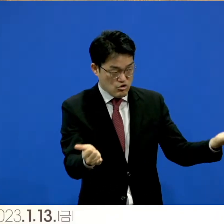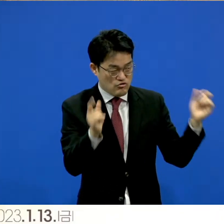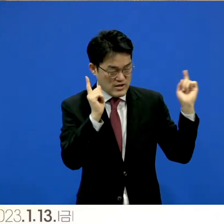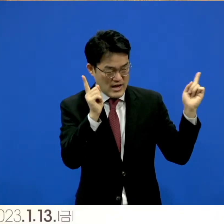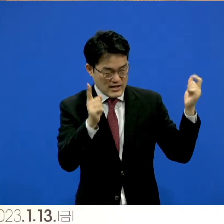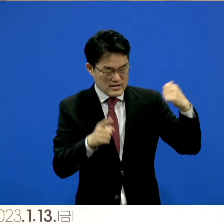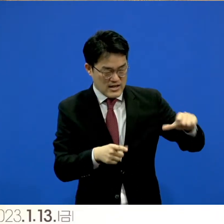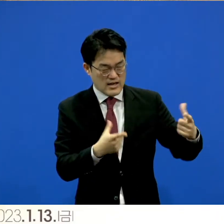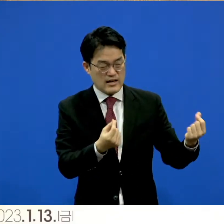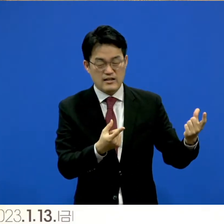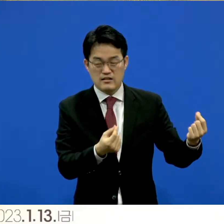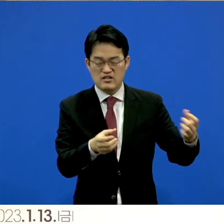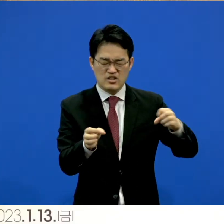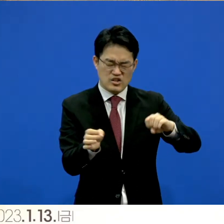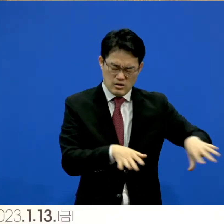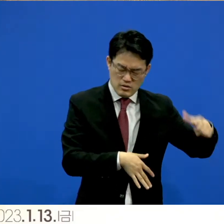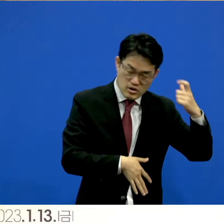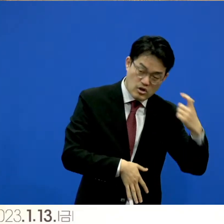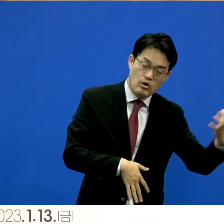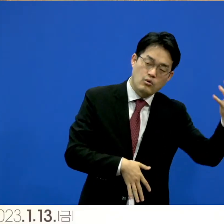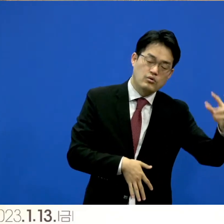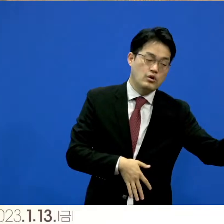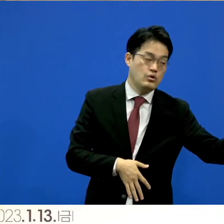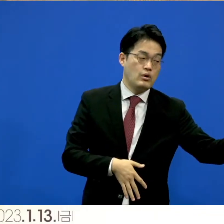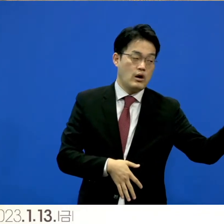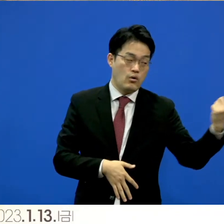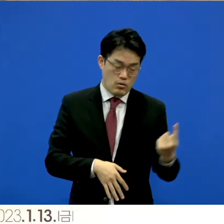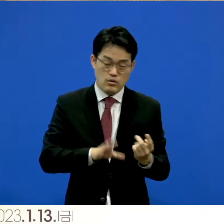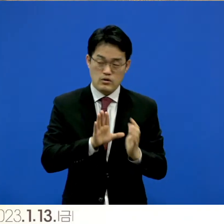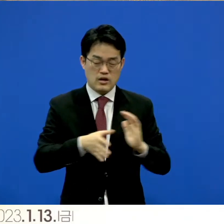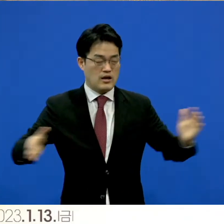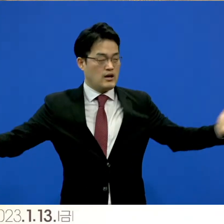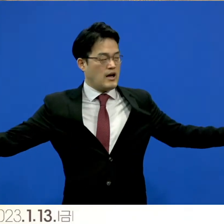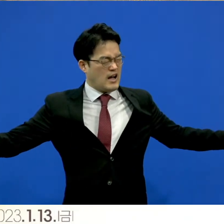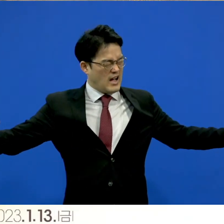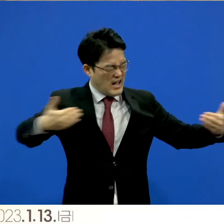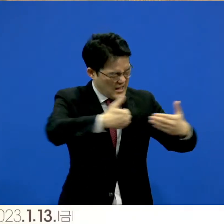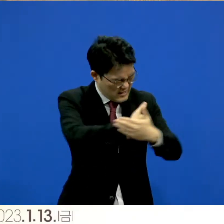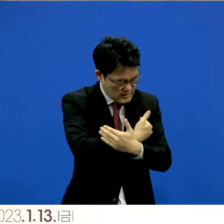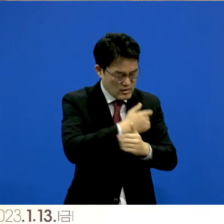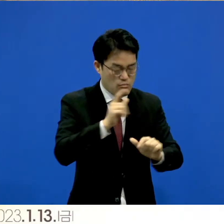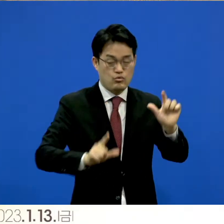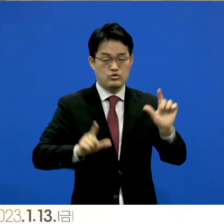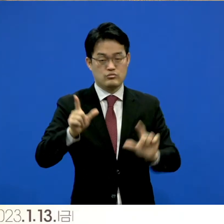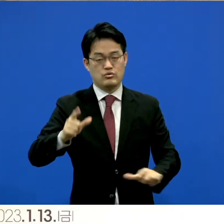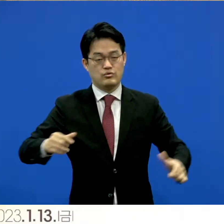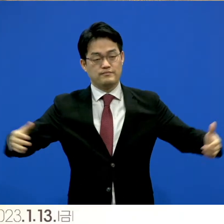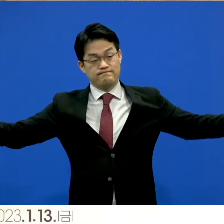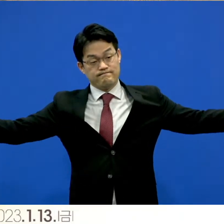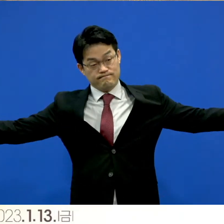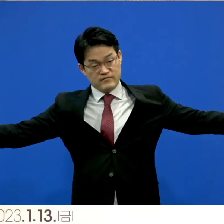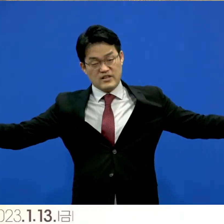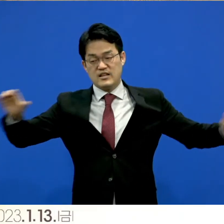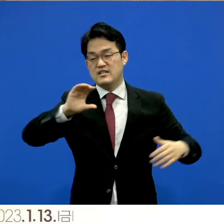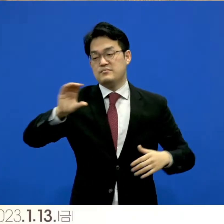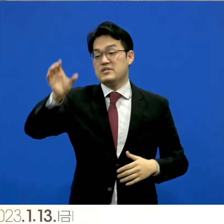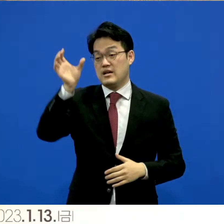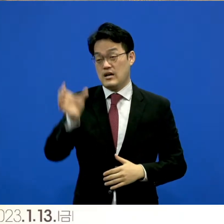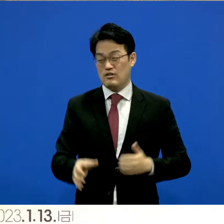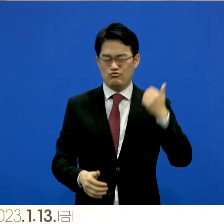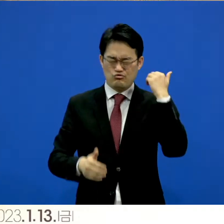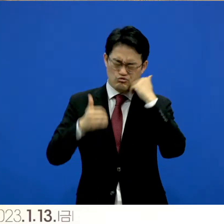하시는 하나님의 모습. 온 세상 누구도 편견